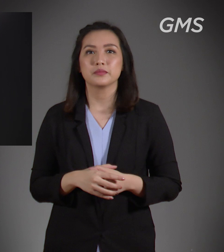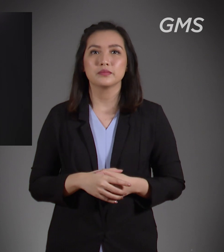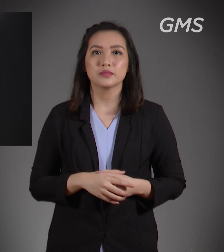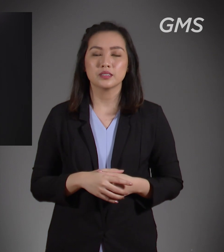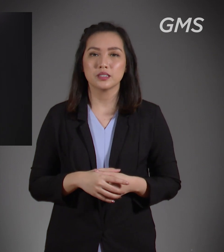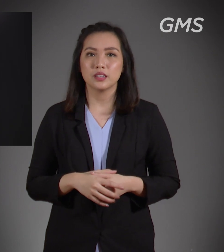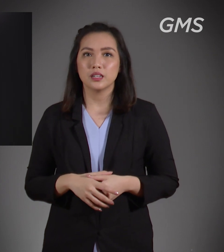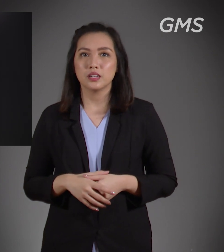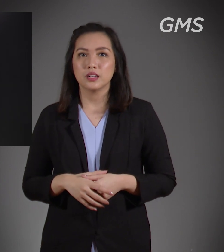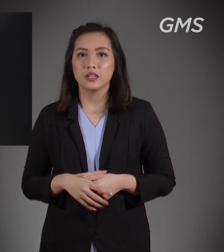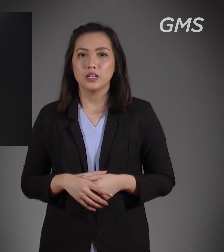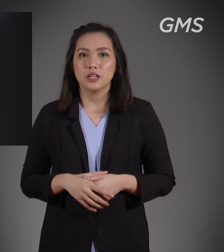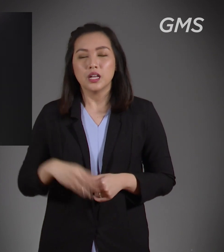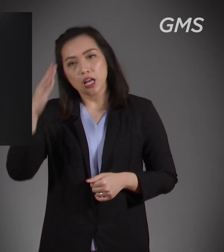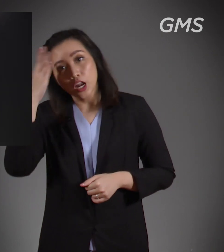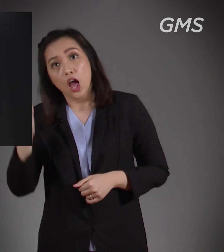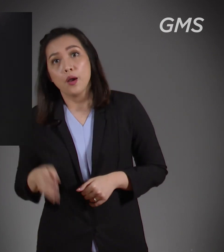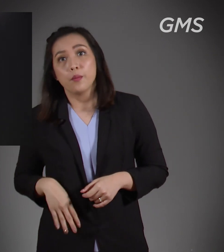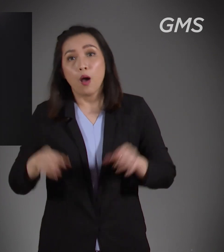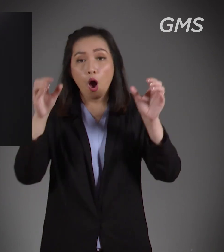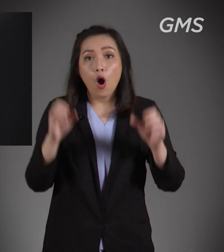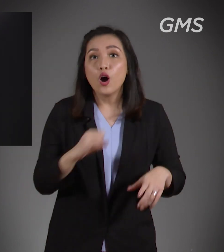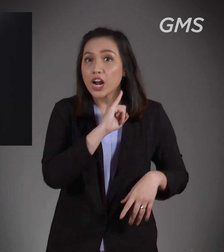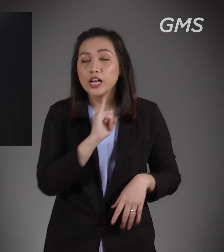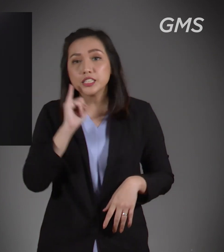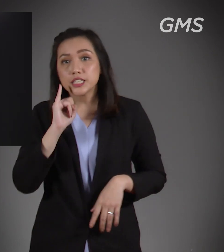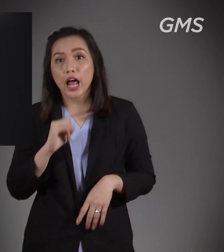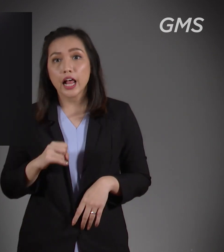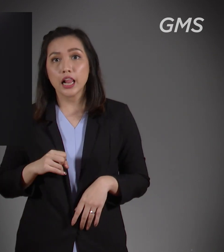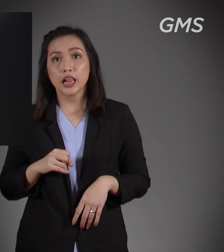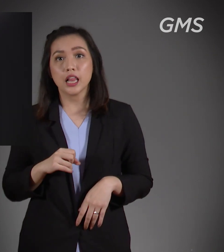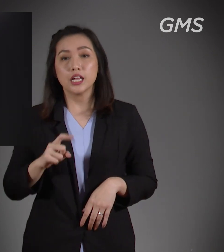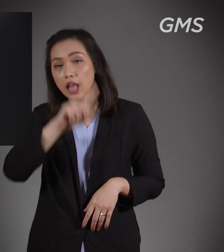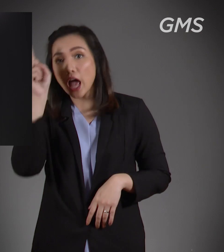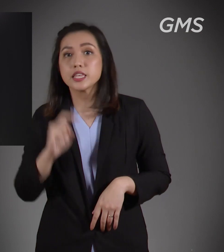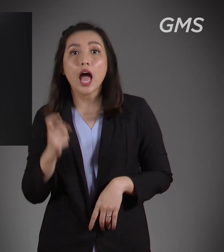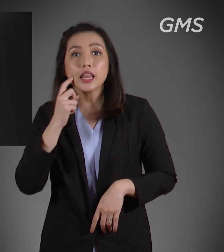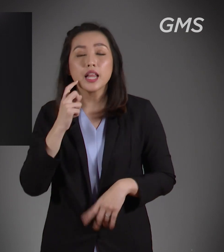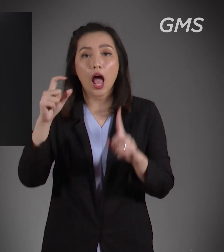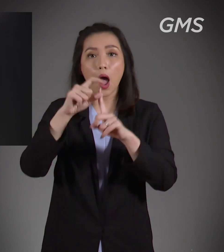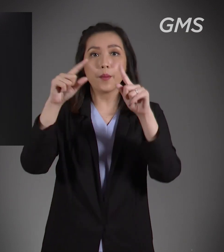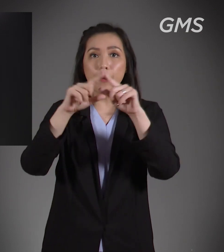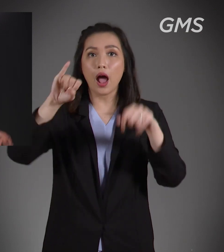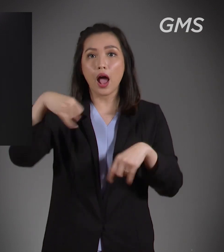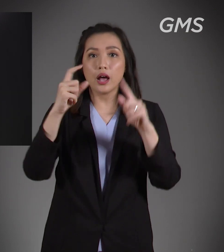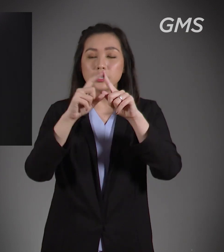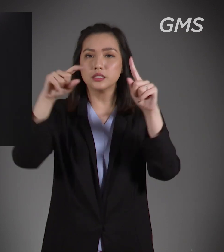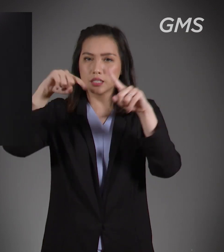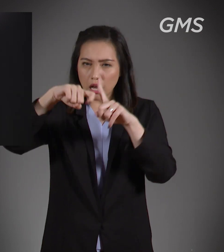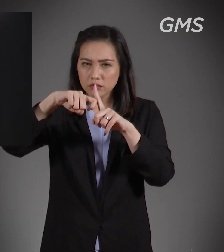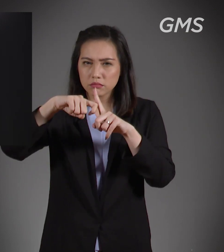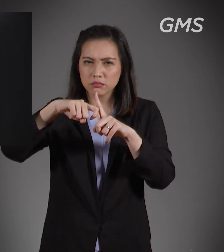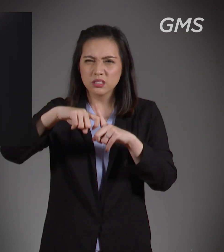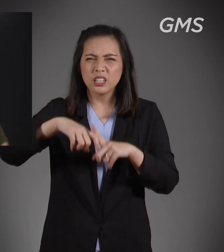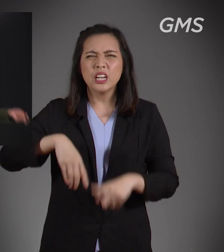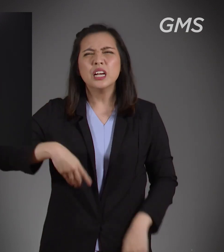pajak. Dia tanya sama sesama berandal-berandal anak-anak muda itu yang party boys. Dia berikan nasihat yang ngawur, yang gak